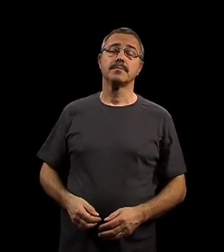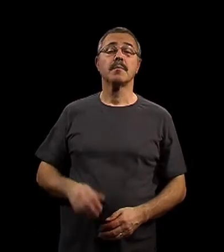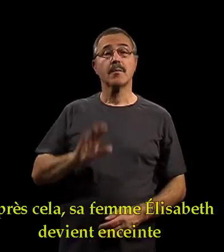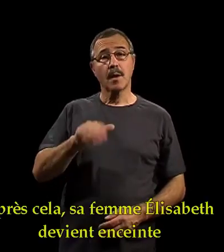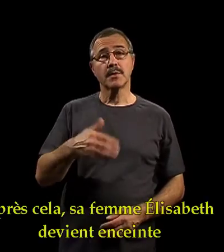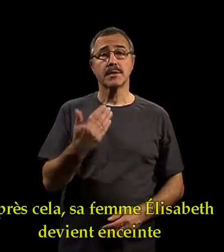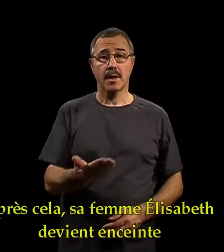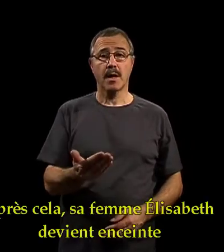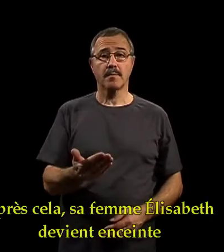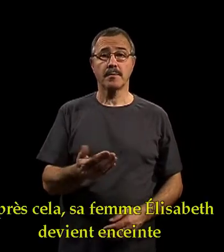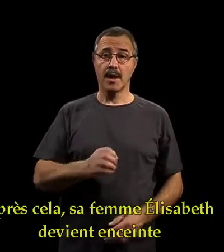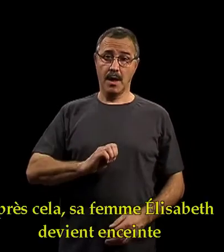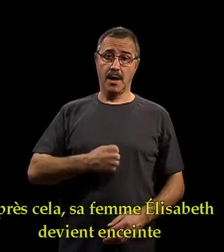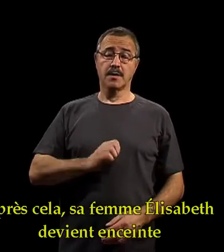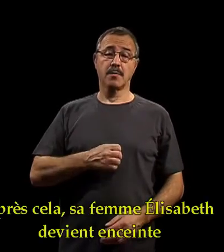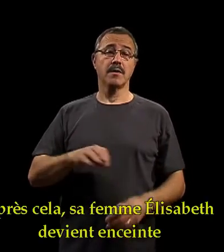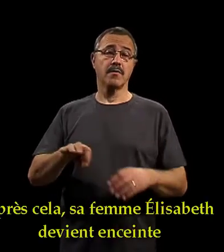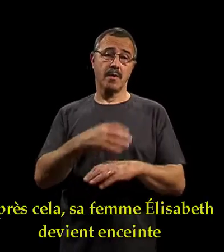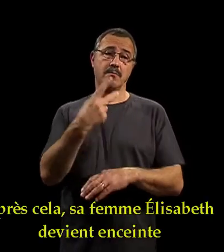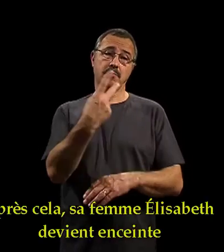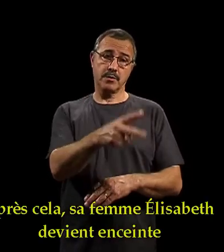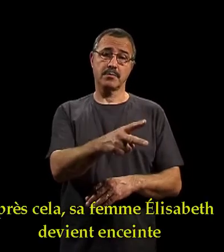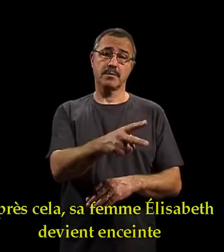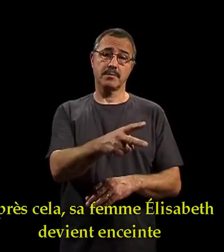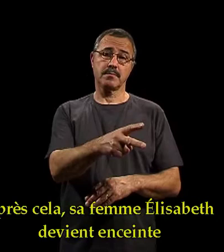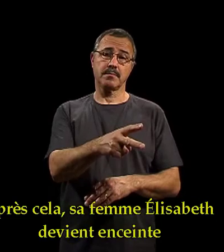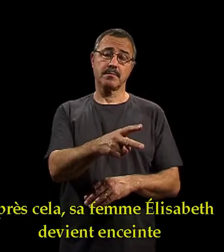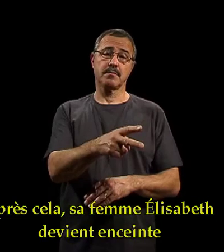Après cela, sa femme Élisabeth devient enceinte.